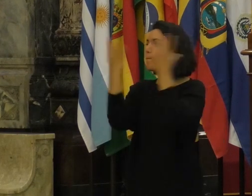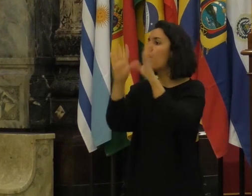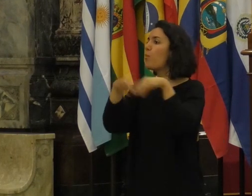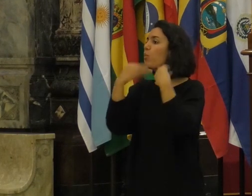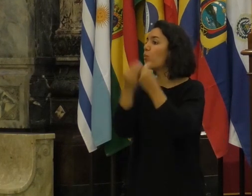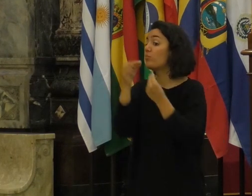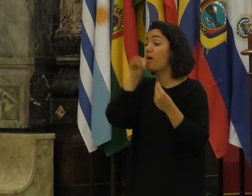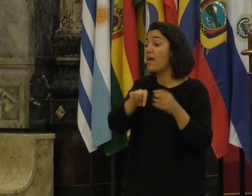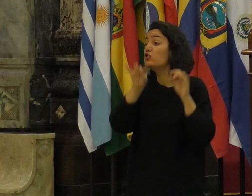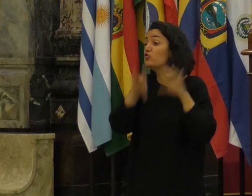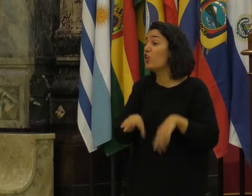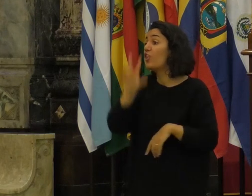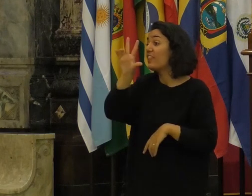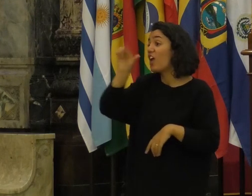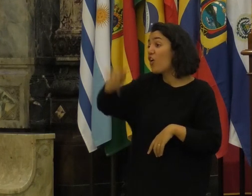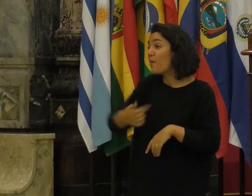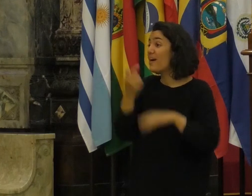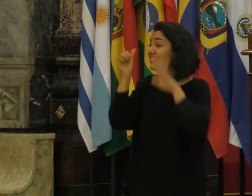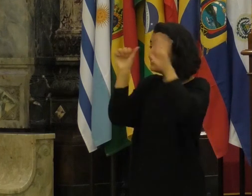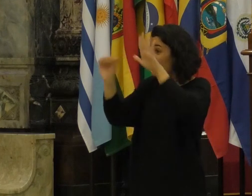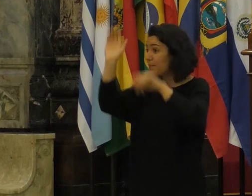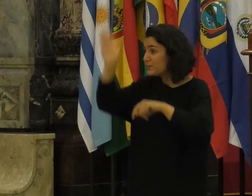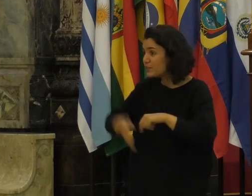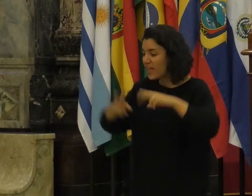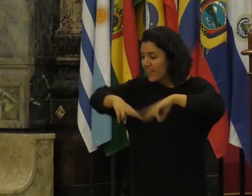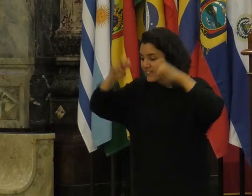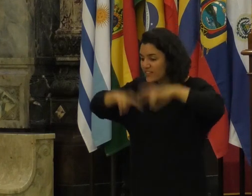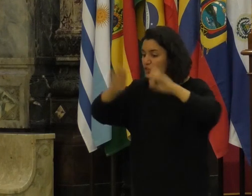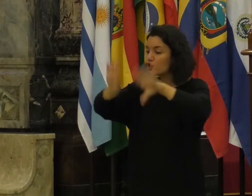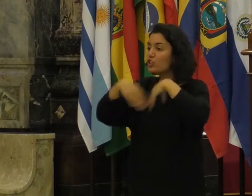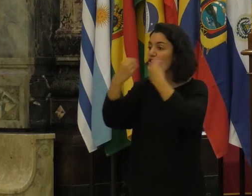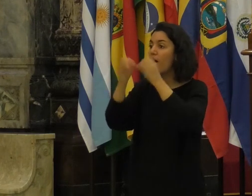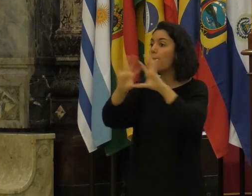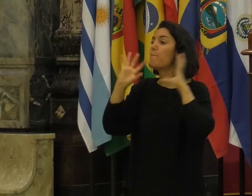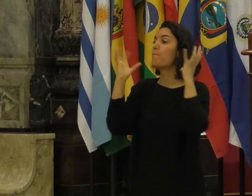tiene solamente el 3,6% del total de investigadores del mundo.